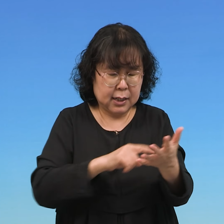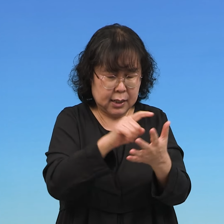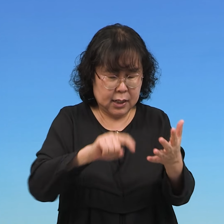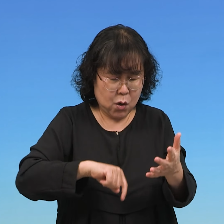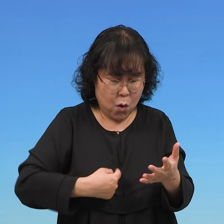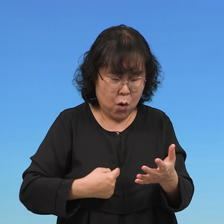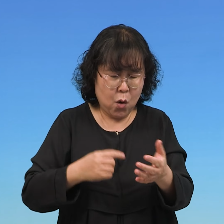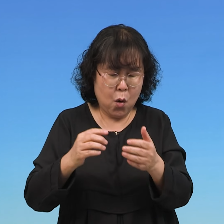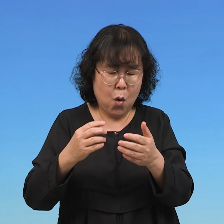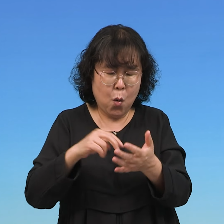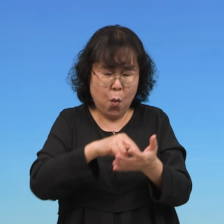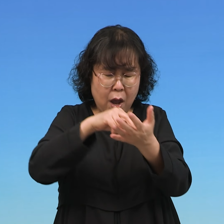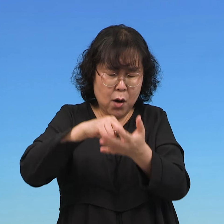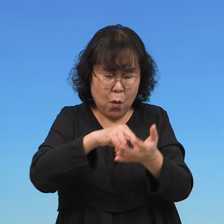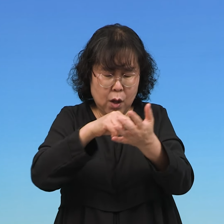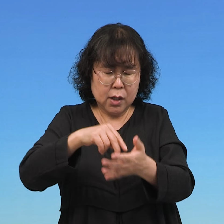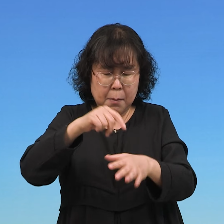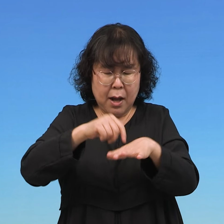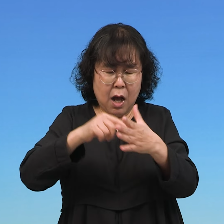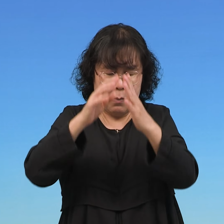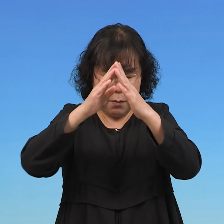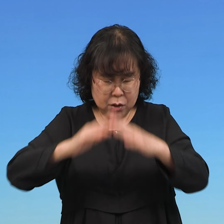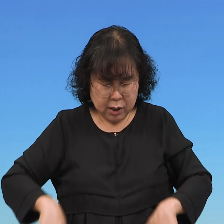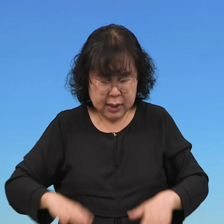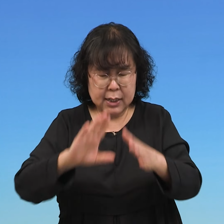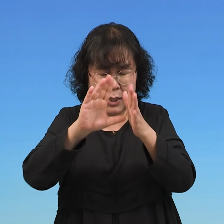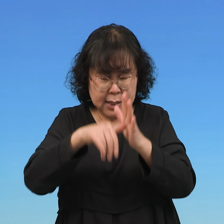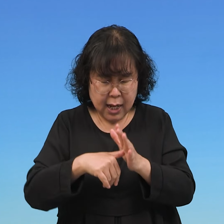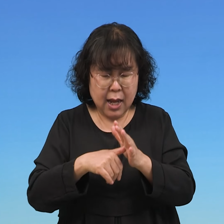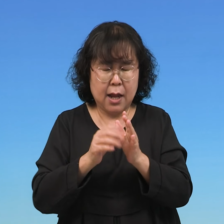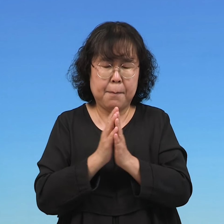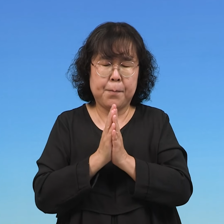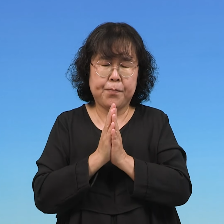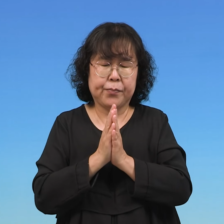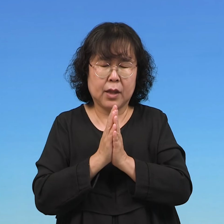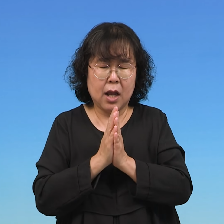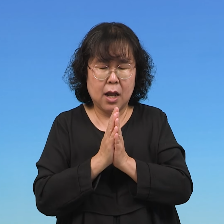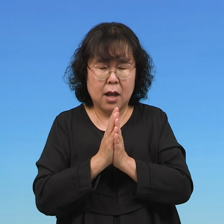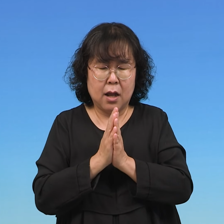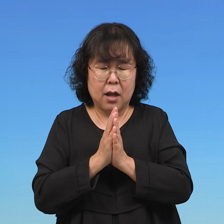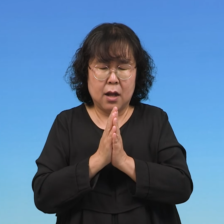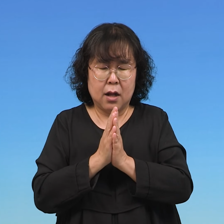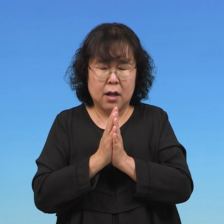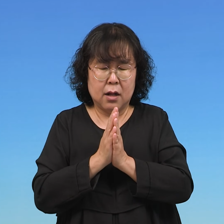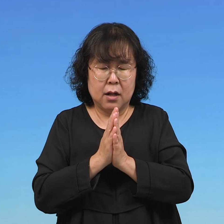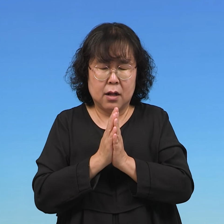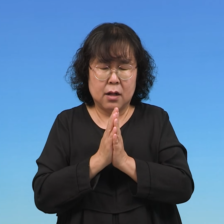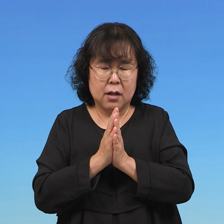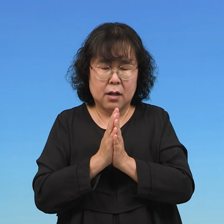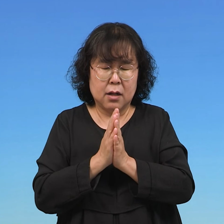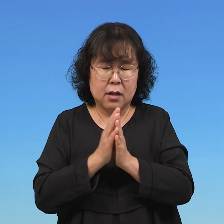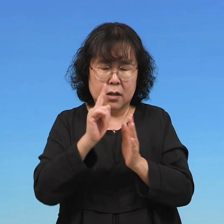그들이 홀로 외로워 마음이 무너질 때 성령님이 그들을 위하여 기도하시고